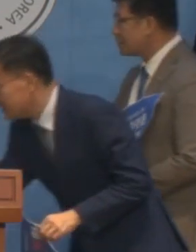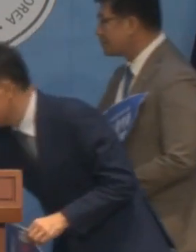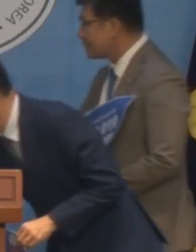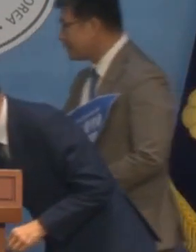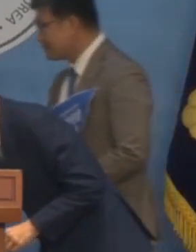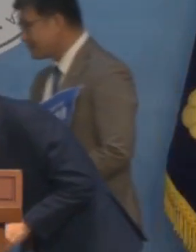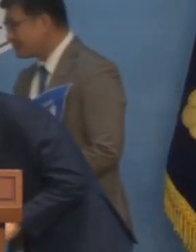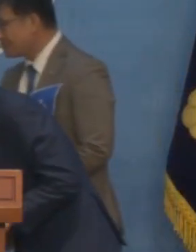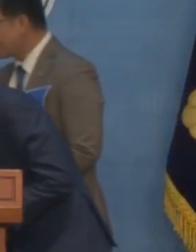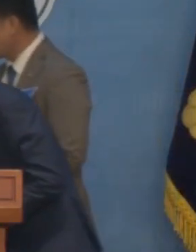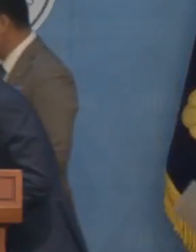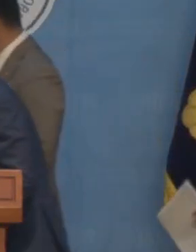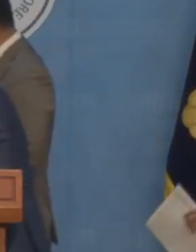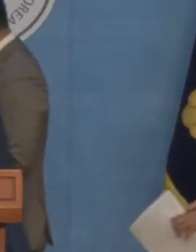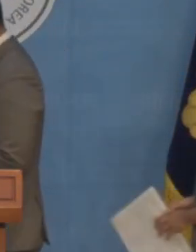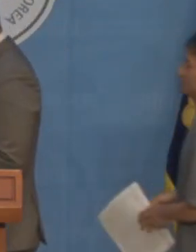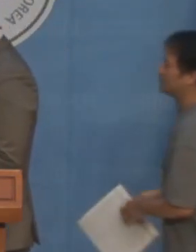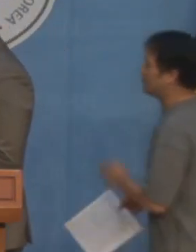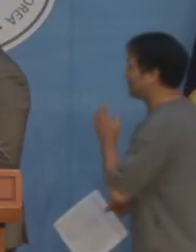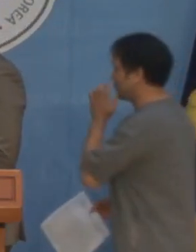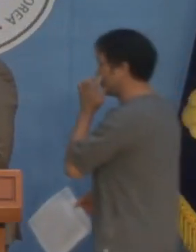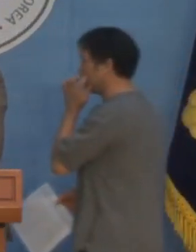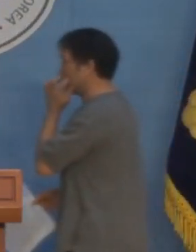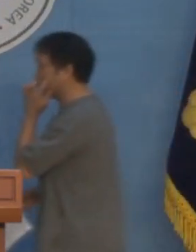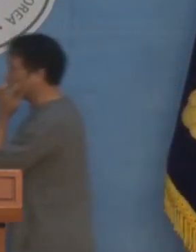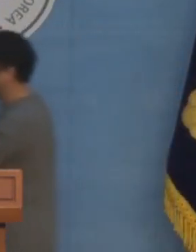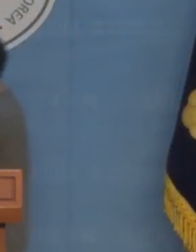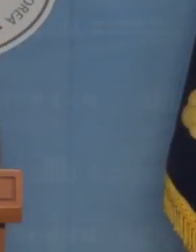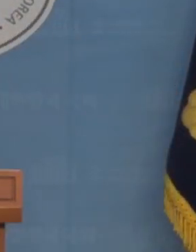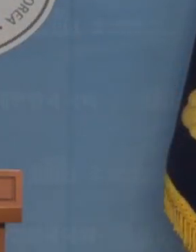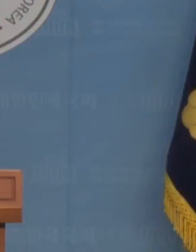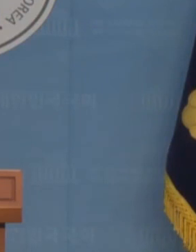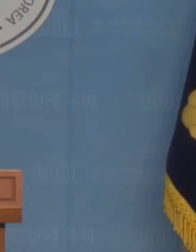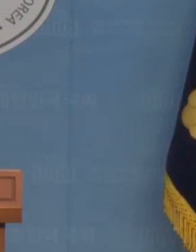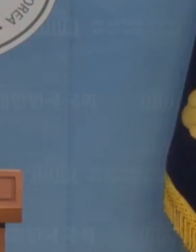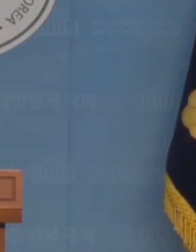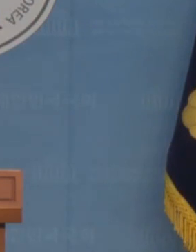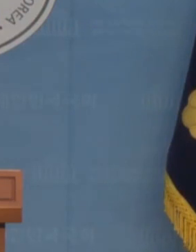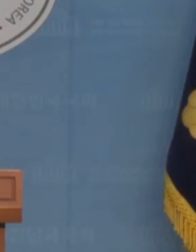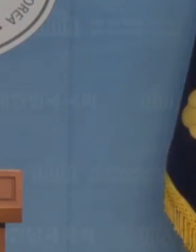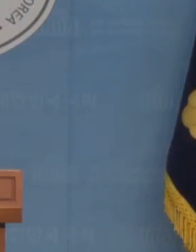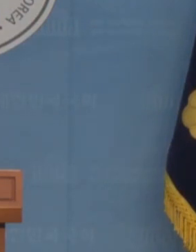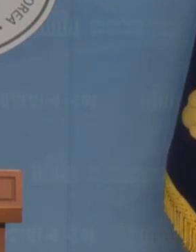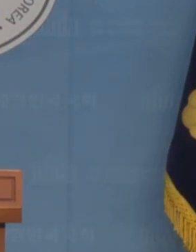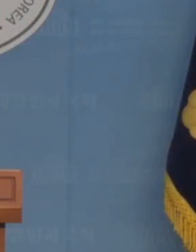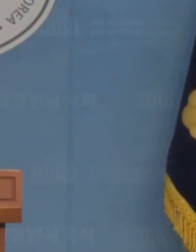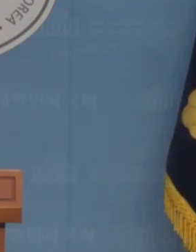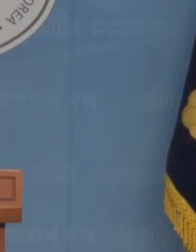아니 지금 오마이 TV 미디어 생방송 다 보고 있는데 내가